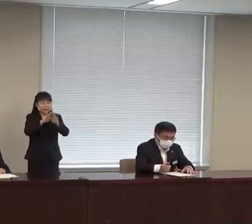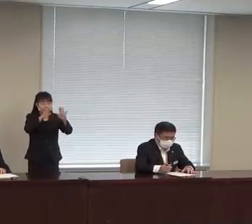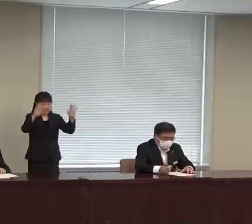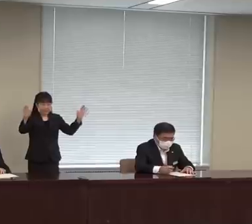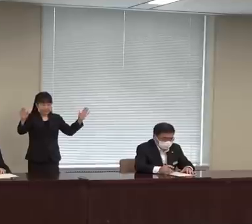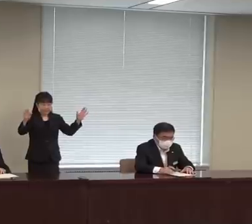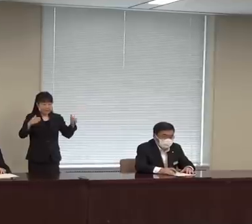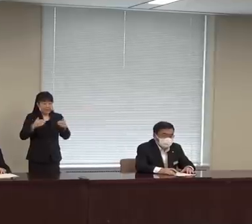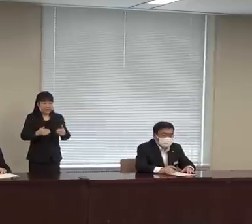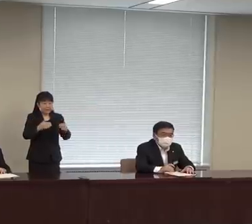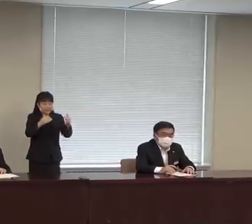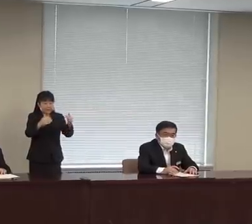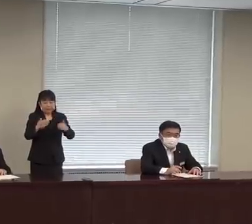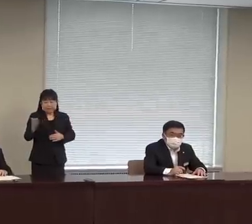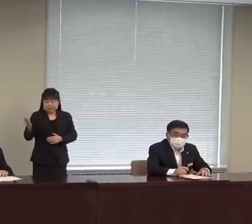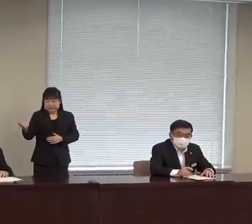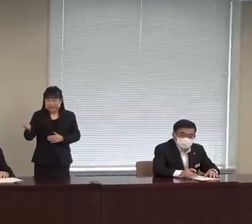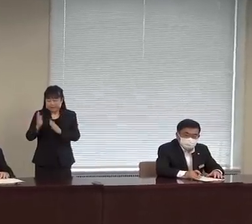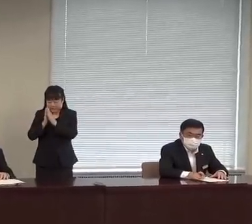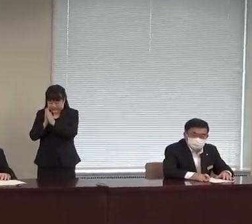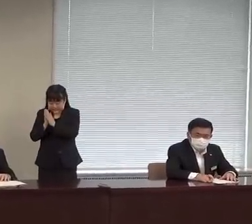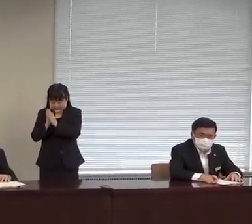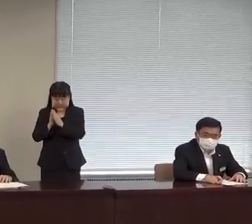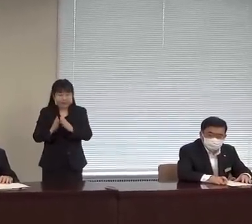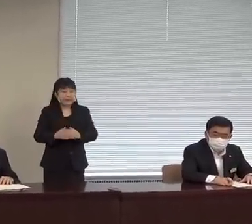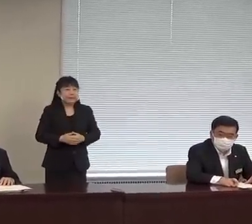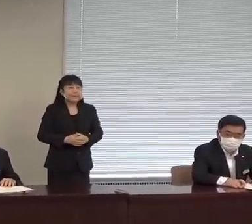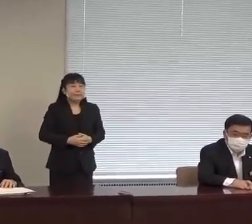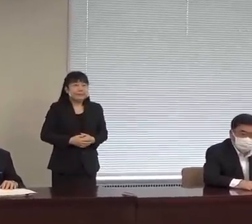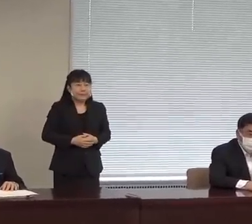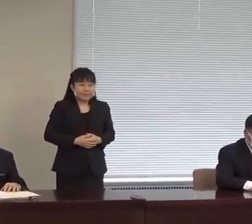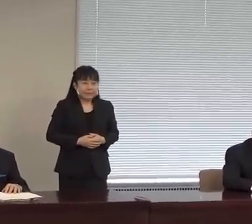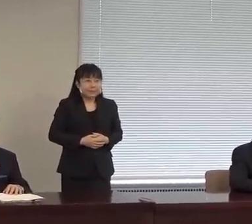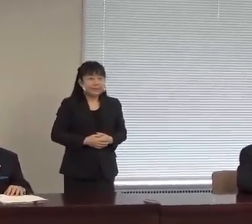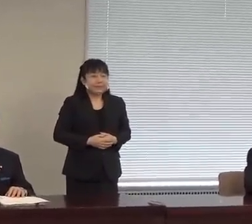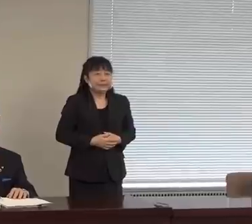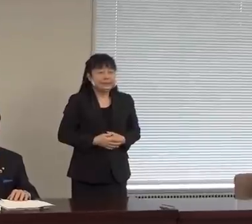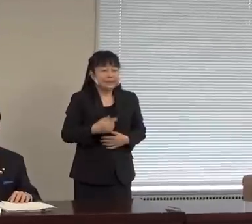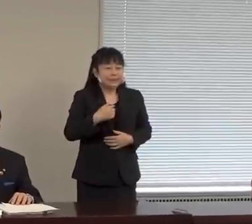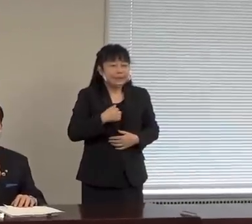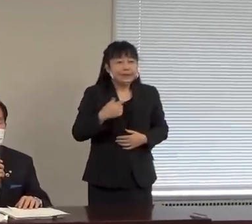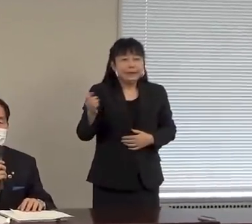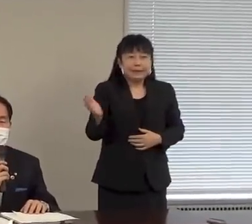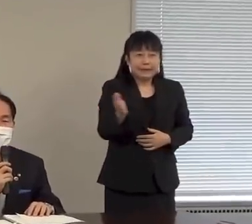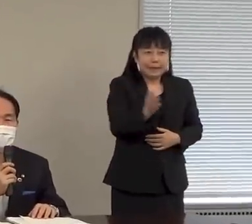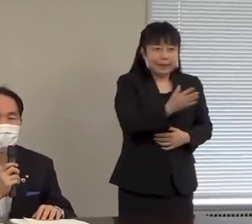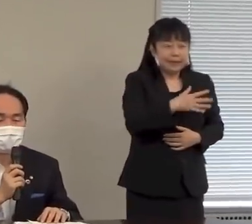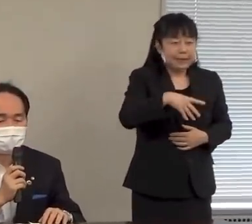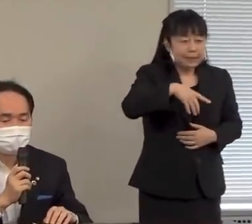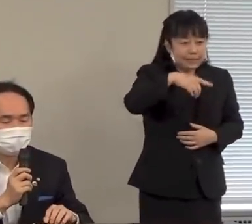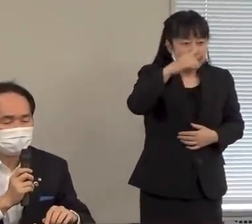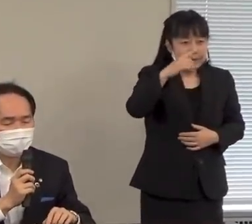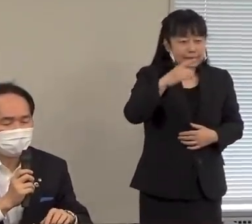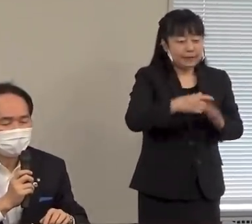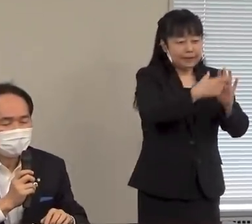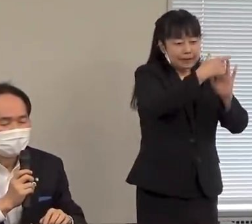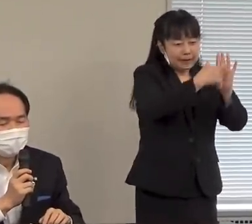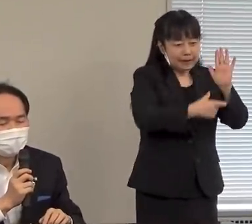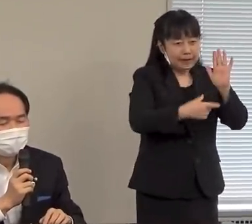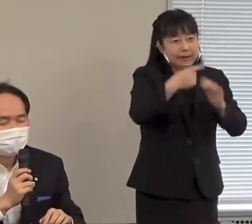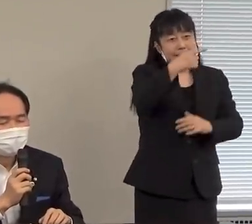浜田知事にお願いいたします。 はい、それでは私からまず議題1